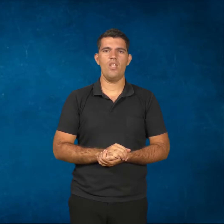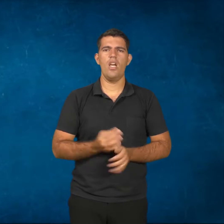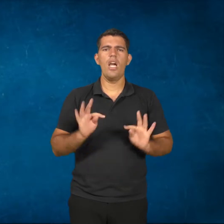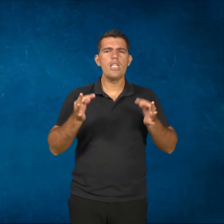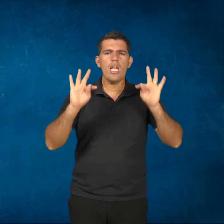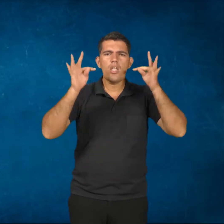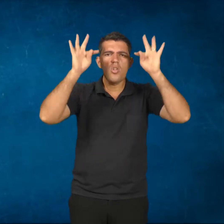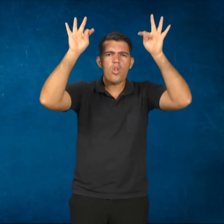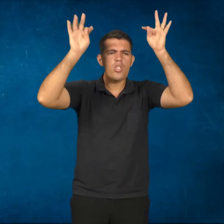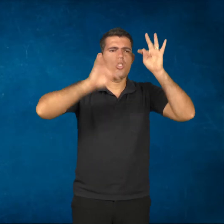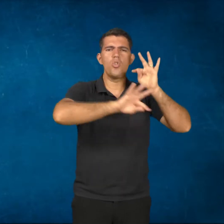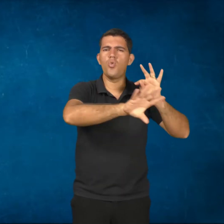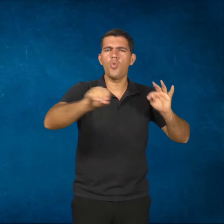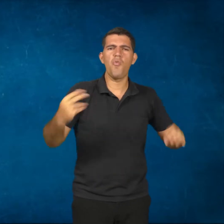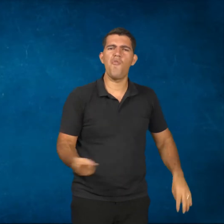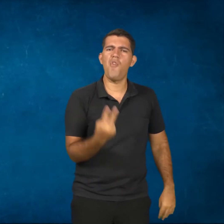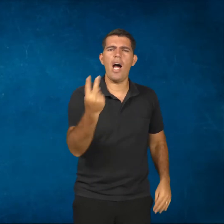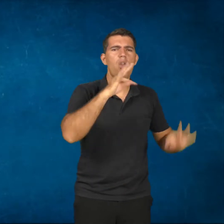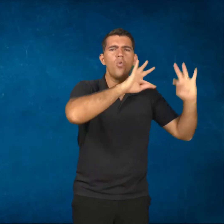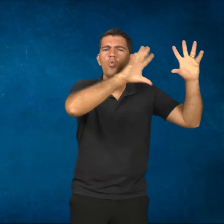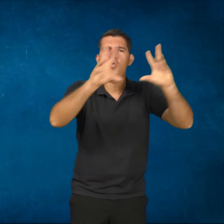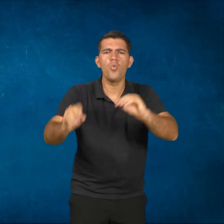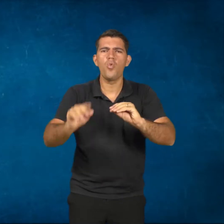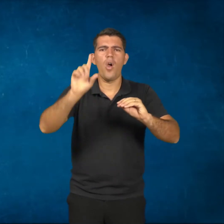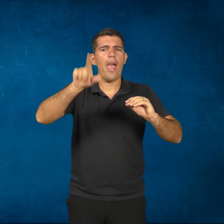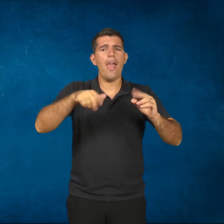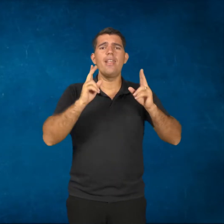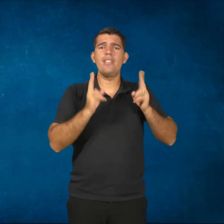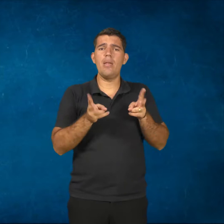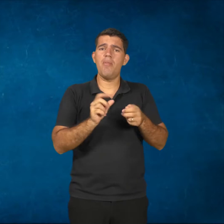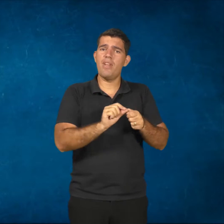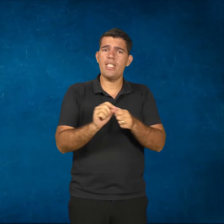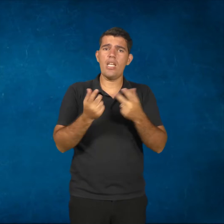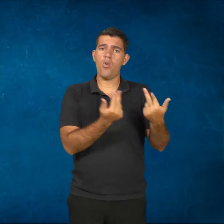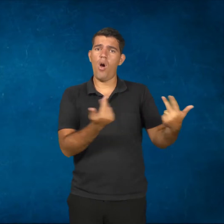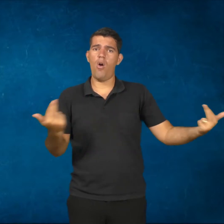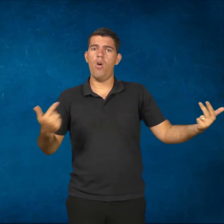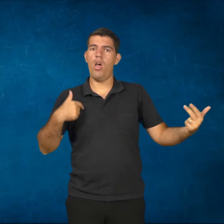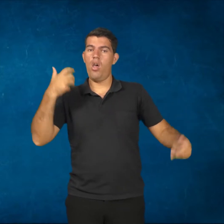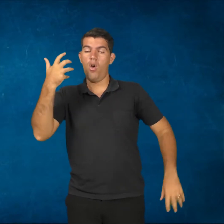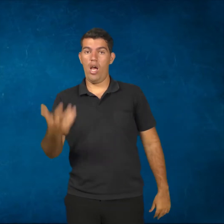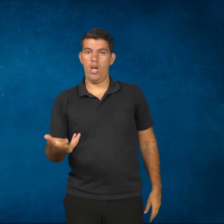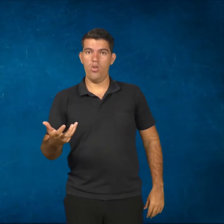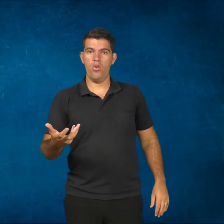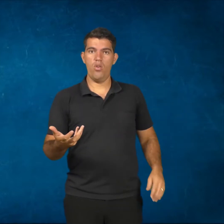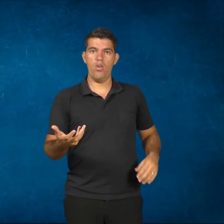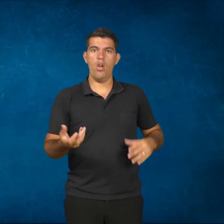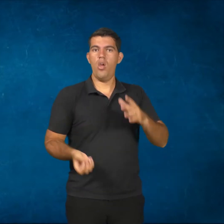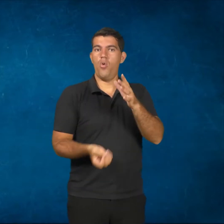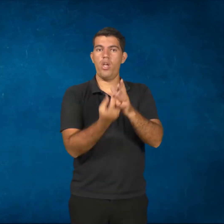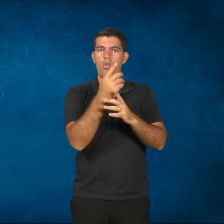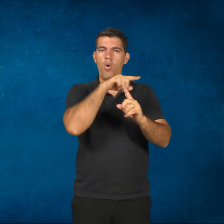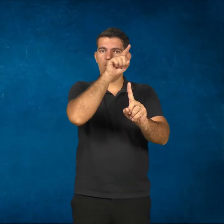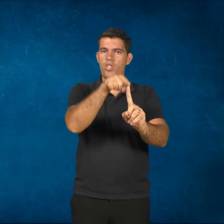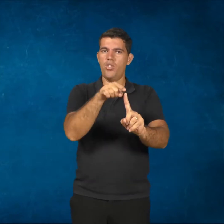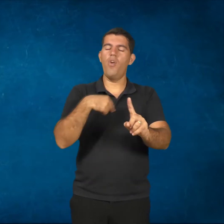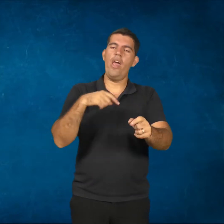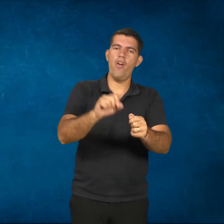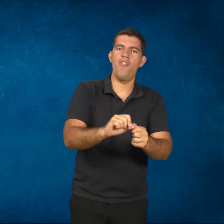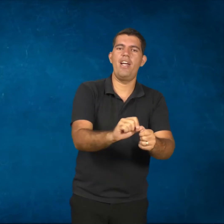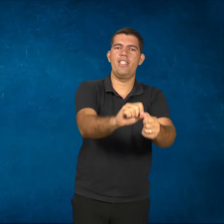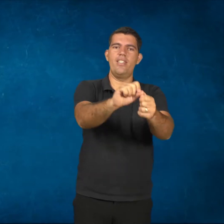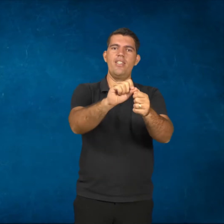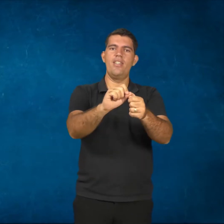Toda a tecnologia, todos os valores, todas as artes, tudo foi feito desse jeito. Eu quero, eu estabeleço um objetivo, eu